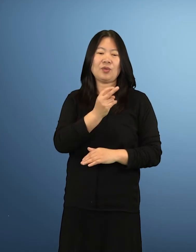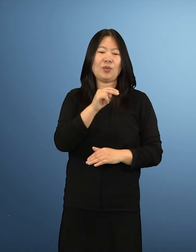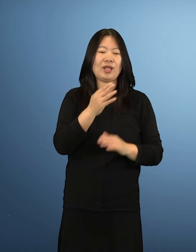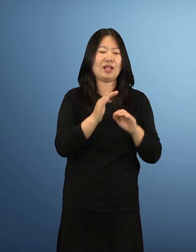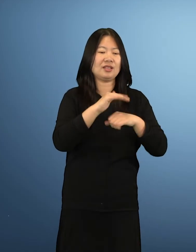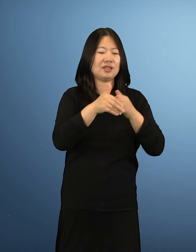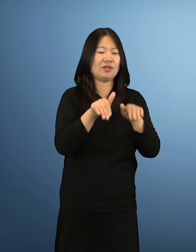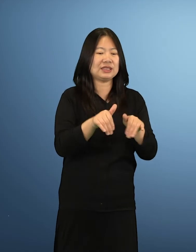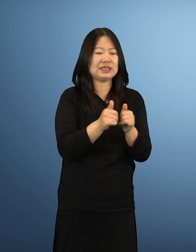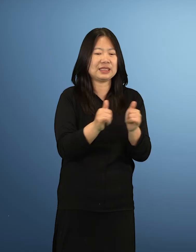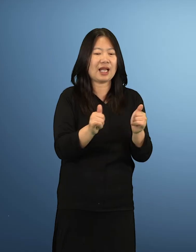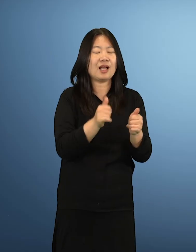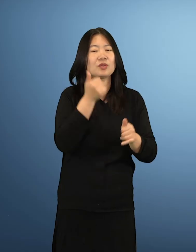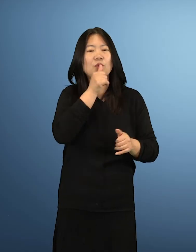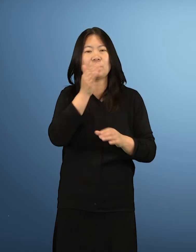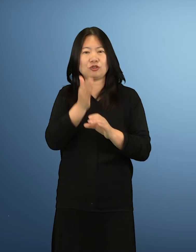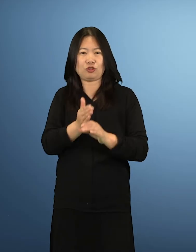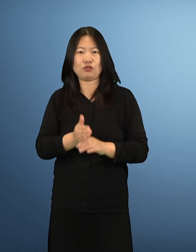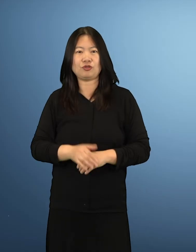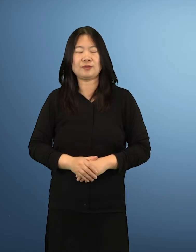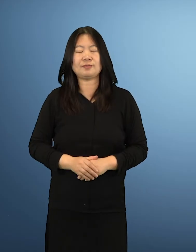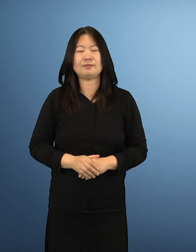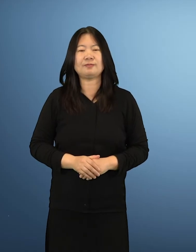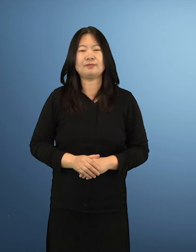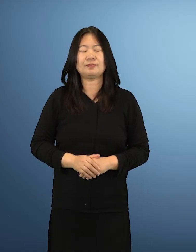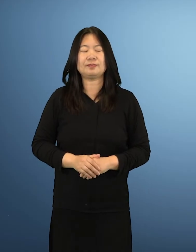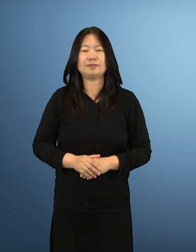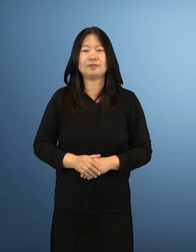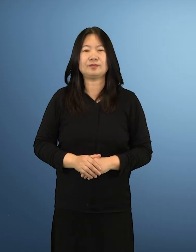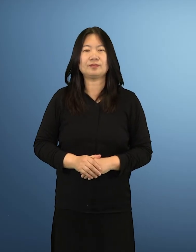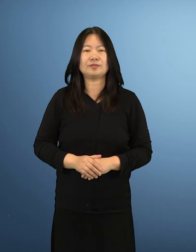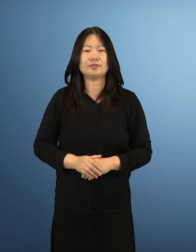선지자가 소개하고 있는 거죠. 자, 그러면